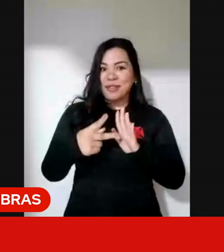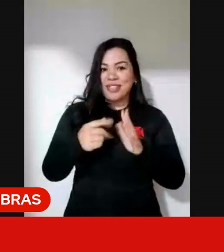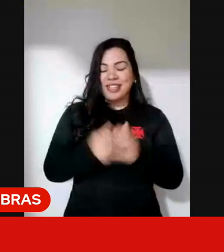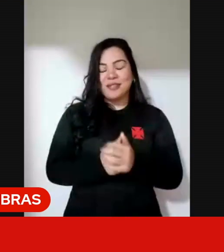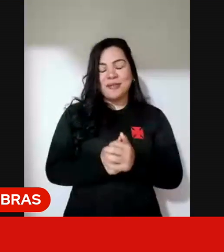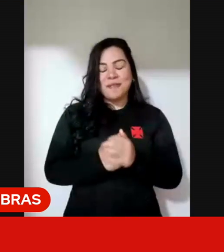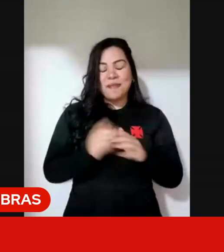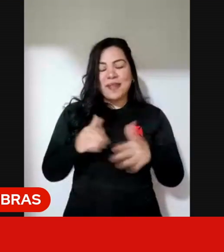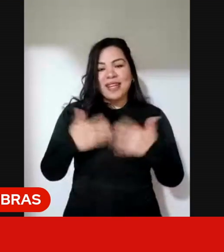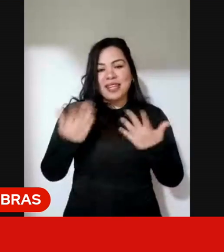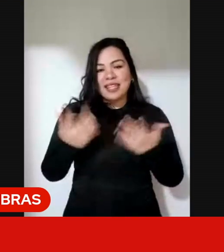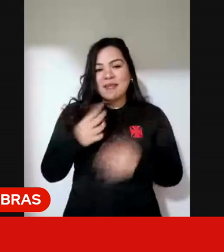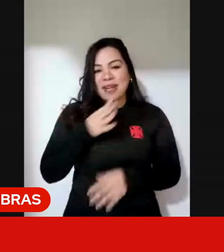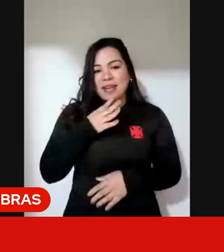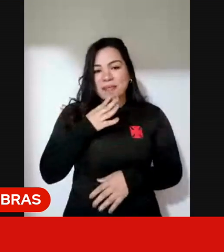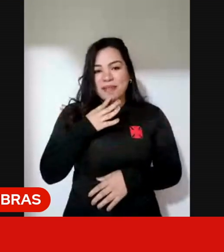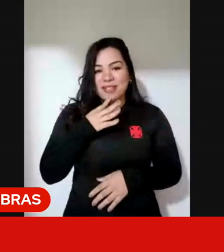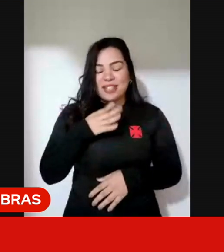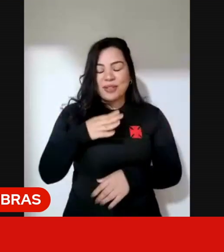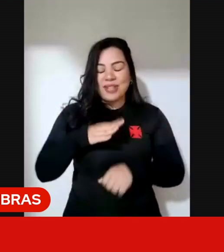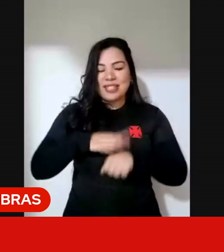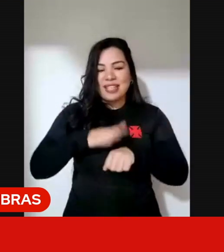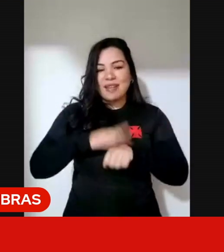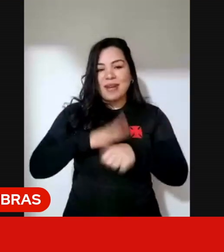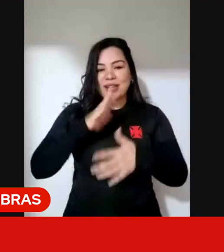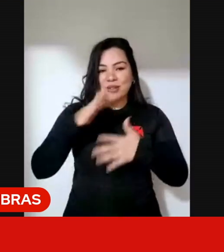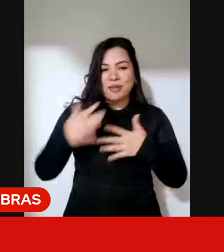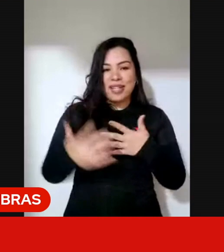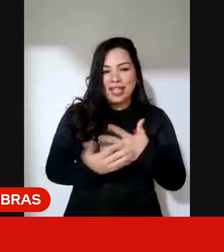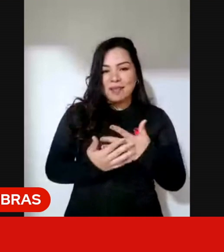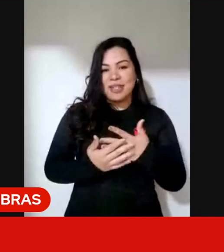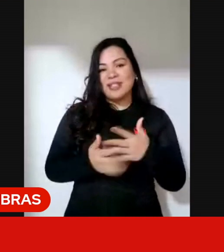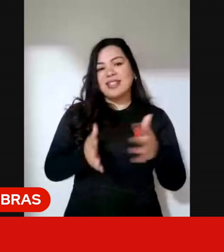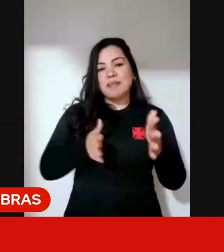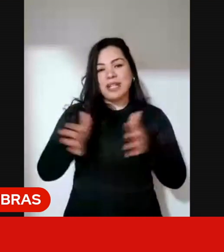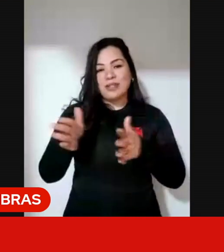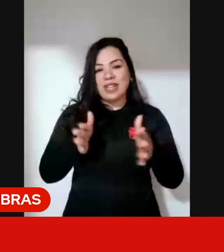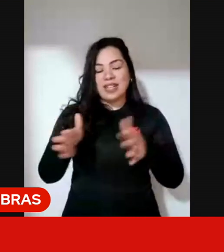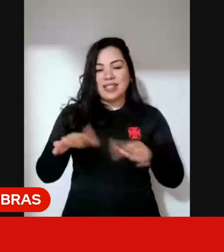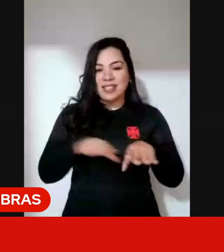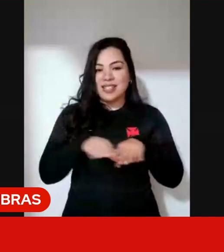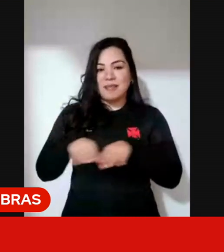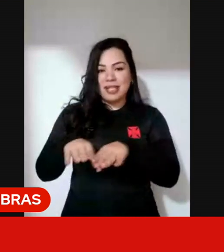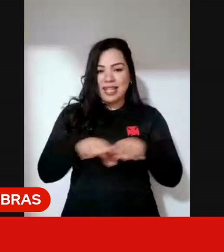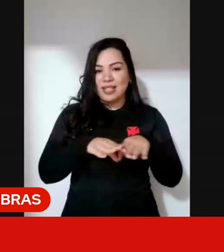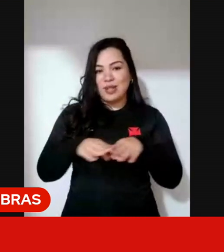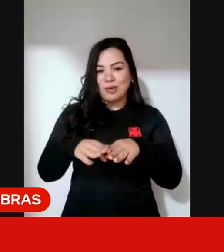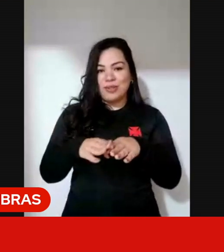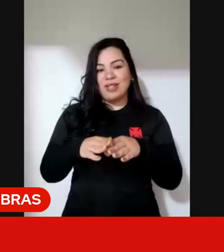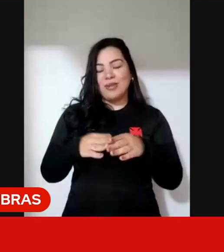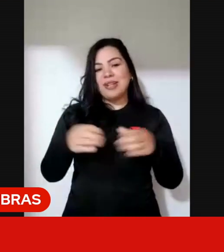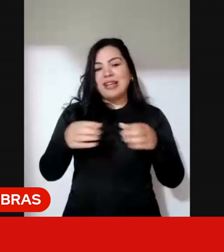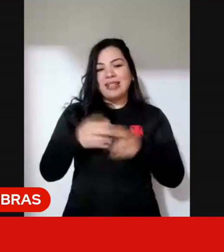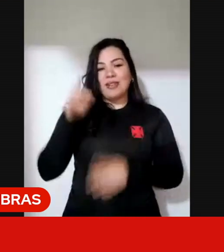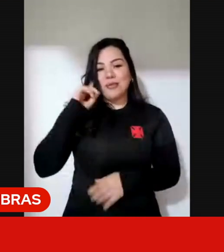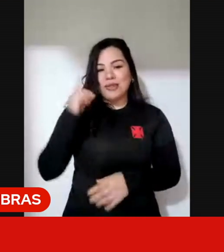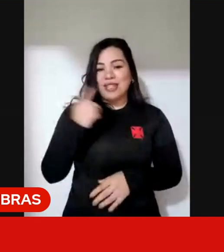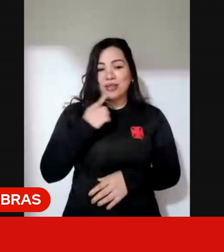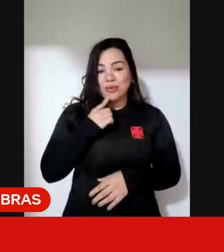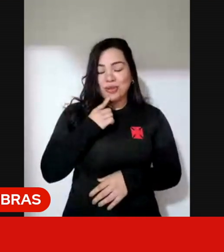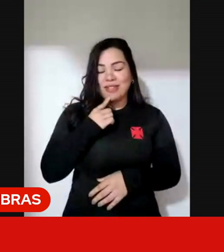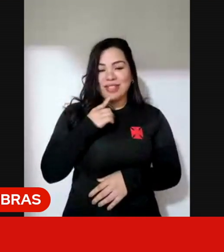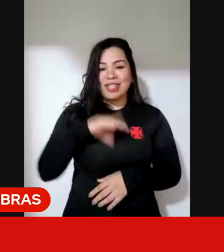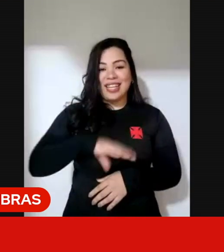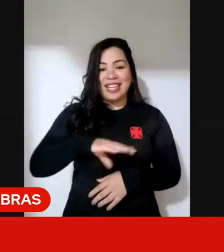desse projeto e também para vocês conhecerem mais sobre Libras, para ajudar nessa acessibilidade e inclusão da